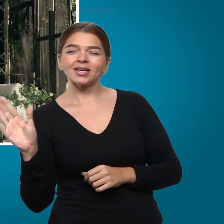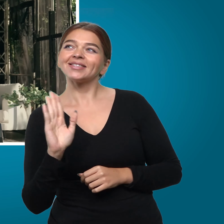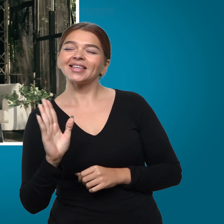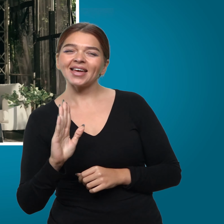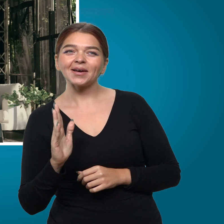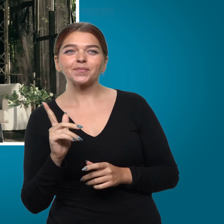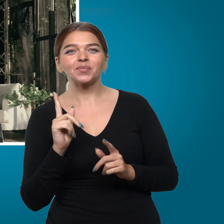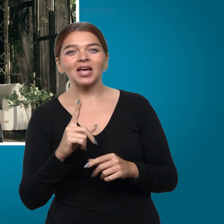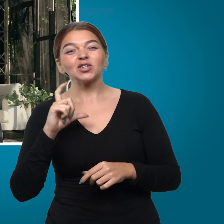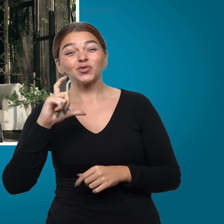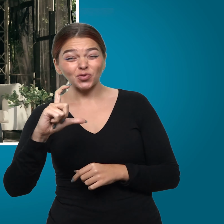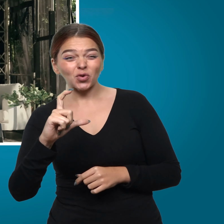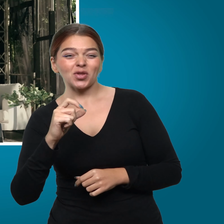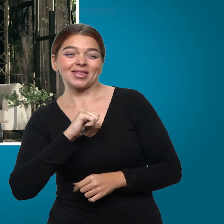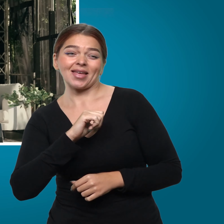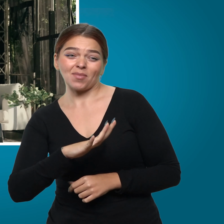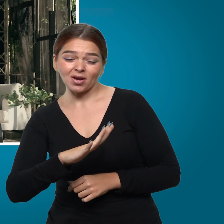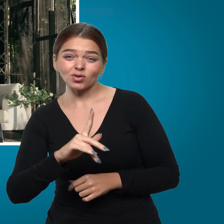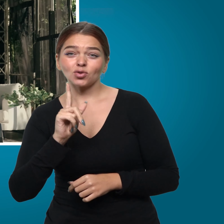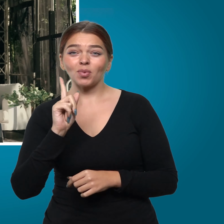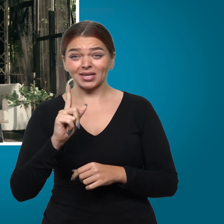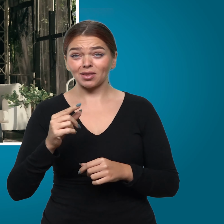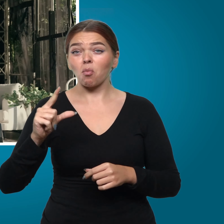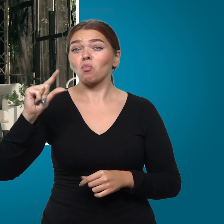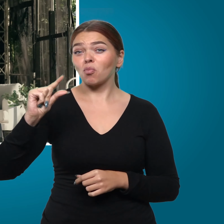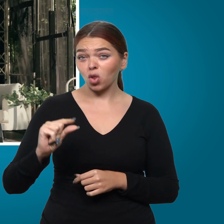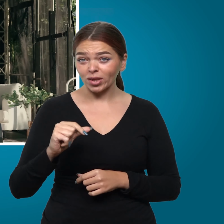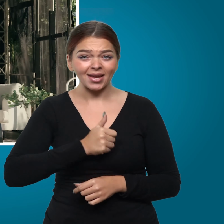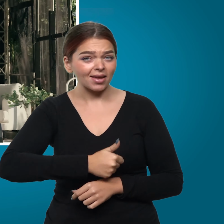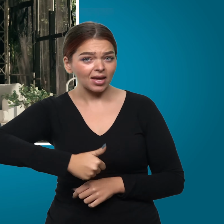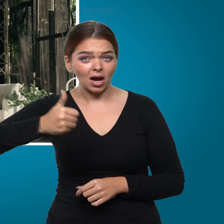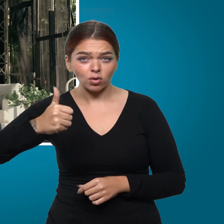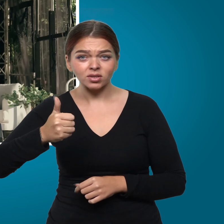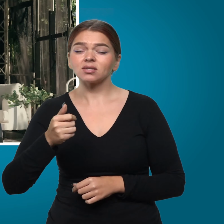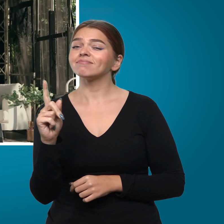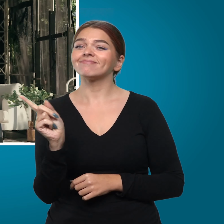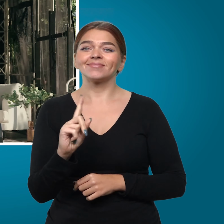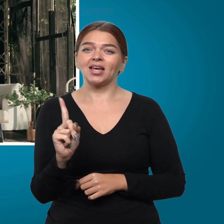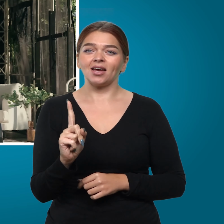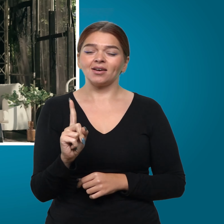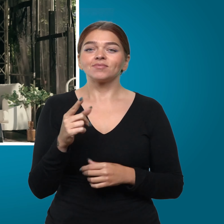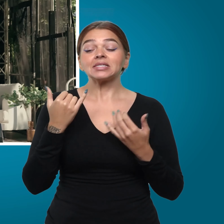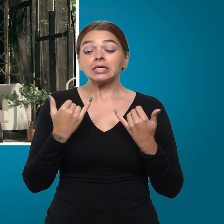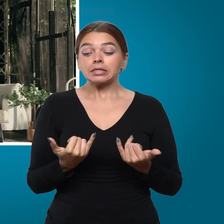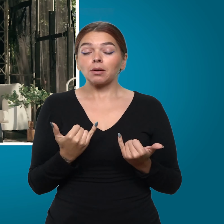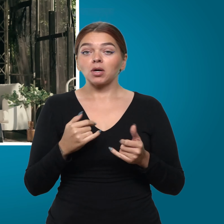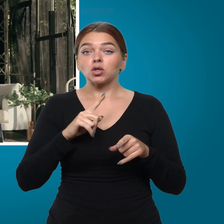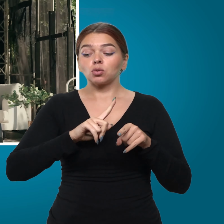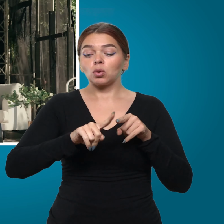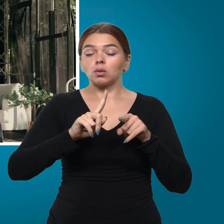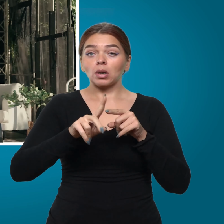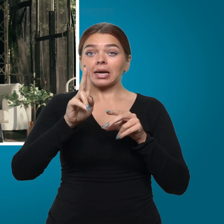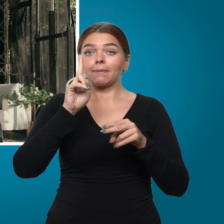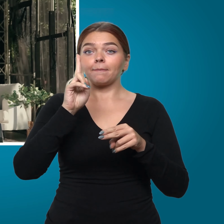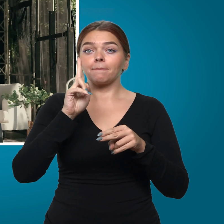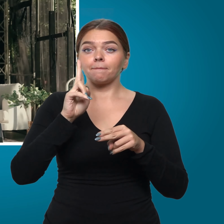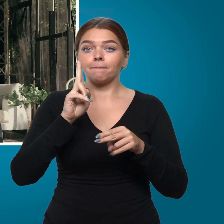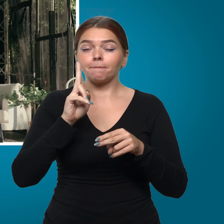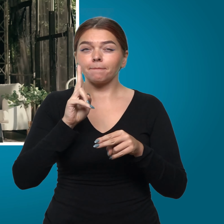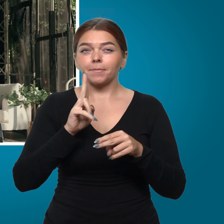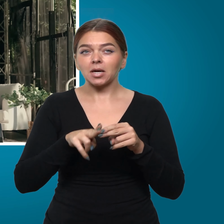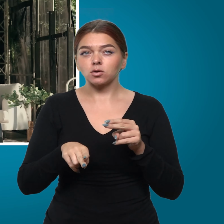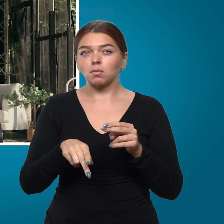5-6 Harry Potterio dalį. Kažkodėl nusprendžiau, kad neskaičiau, tai šią vasarą bandžiau Harry Potterį perskaityti visą. Iš paauglystės, iš